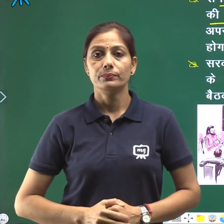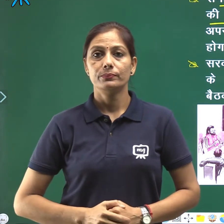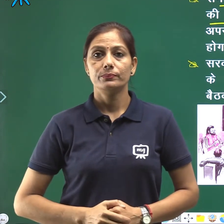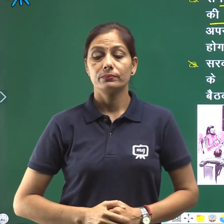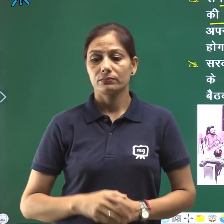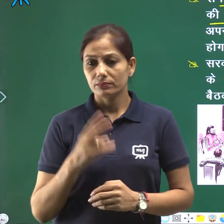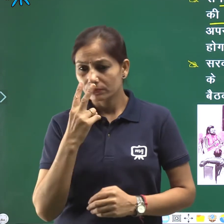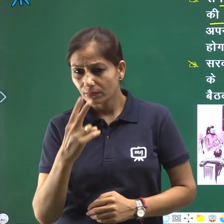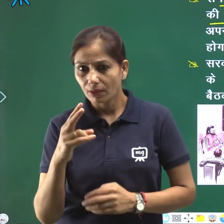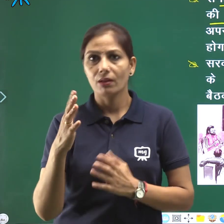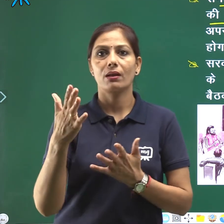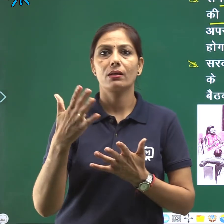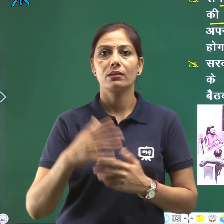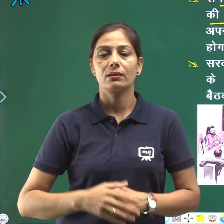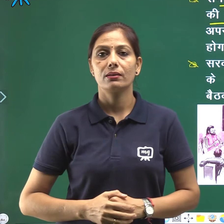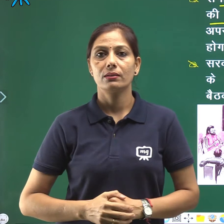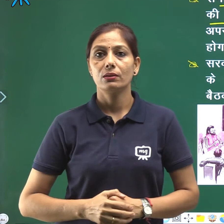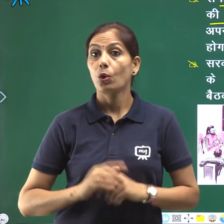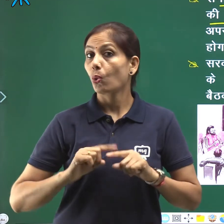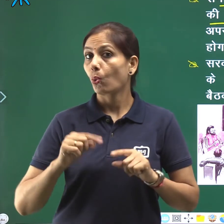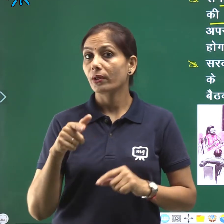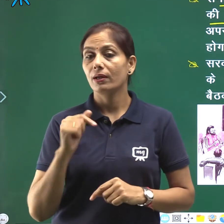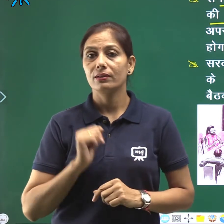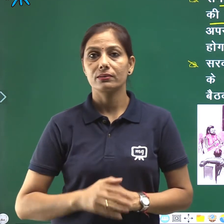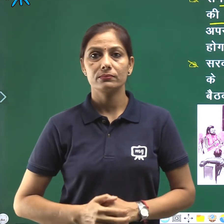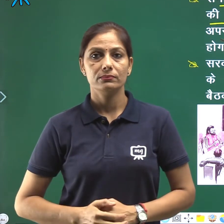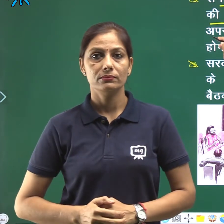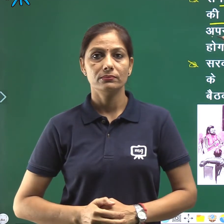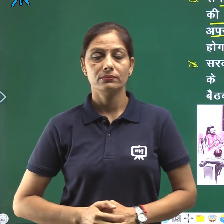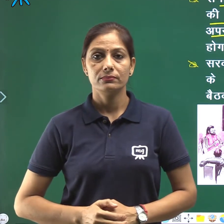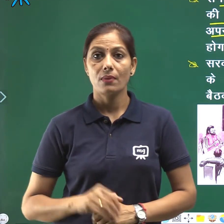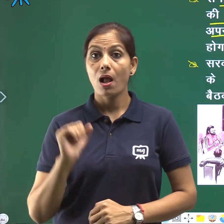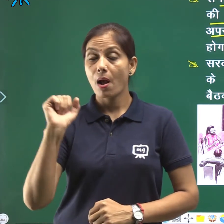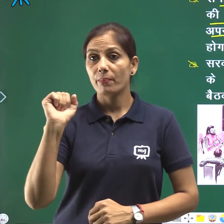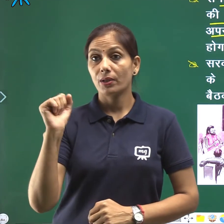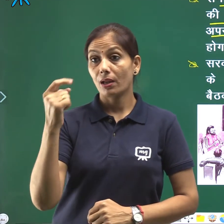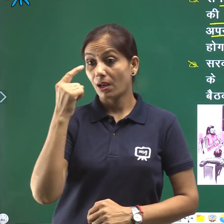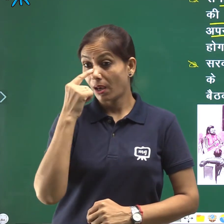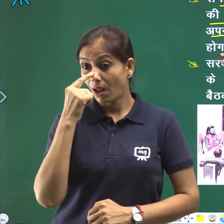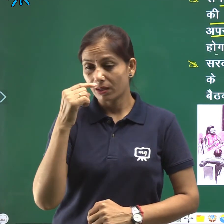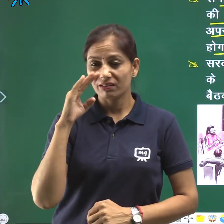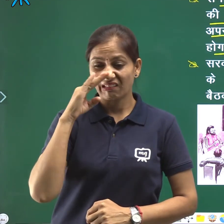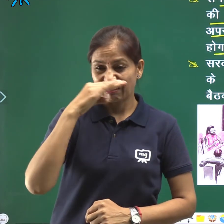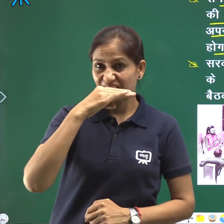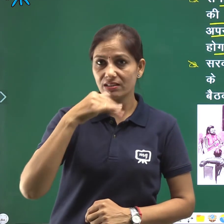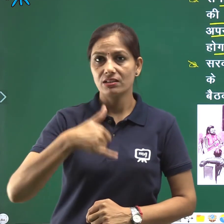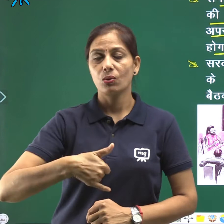न दिखी तो यह अपनी नाक कटाने जैसा होगा,